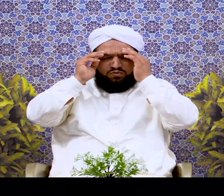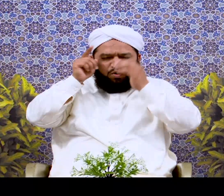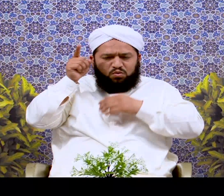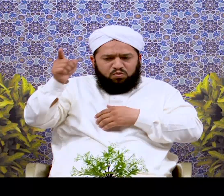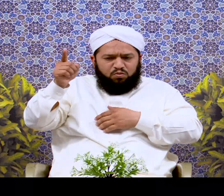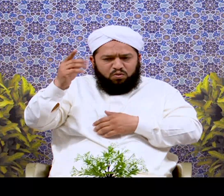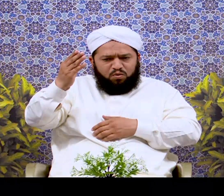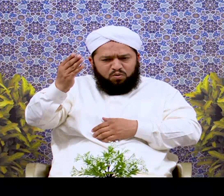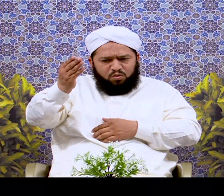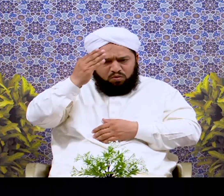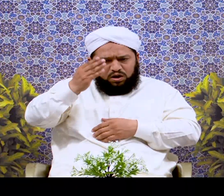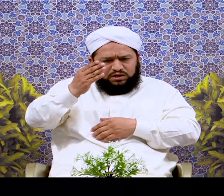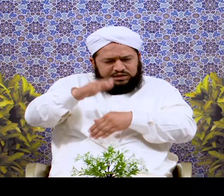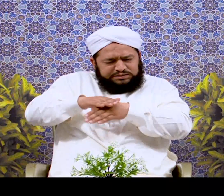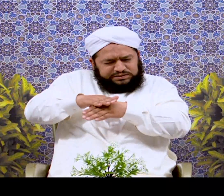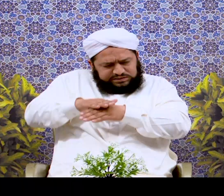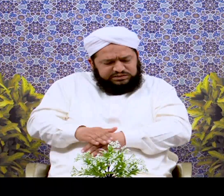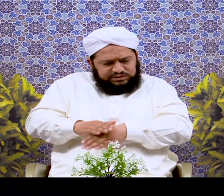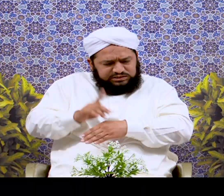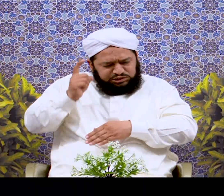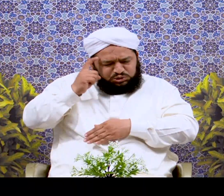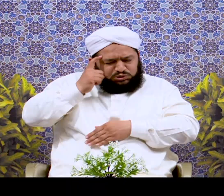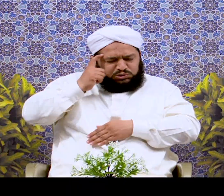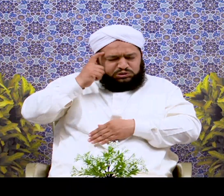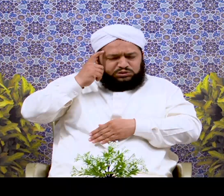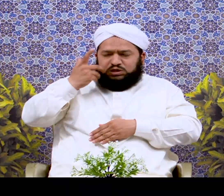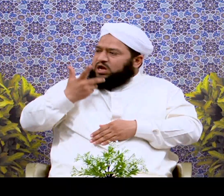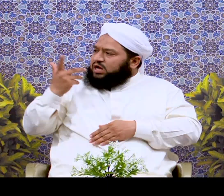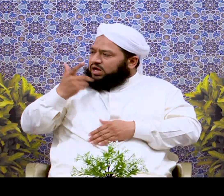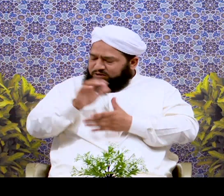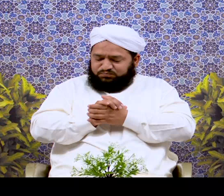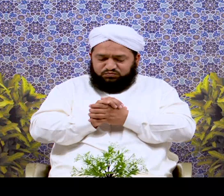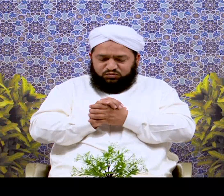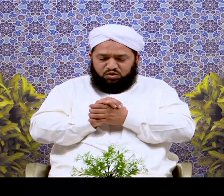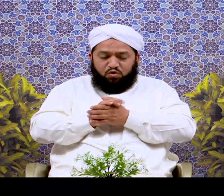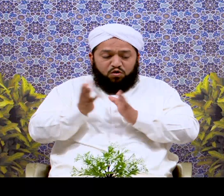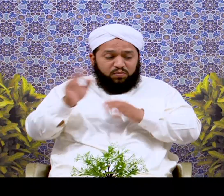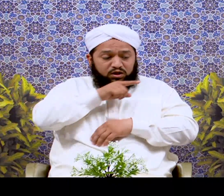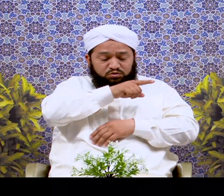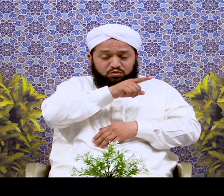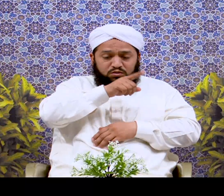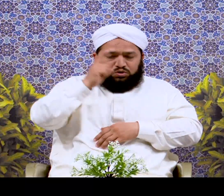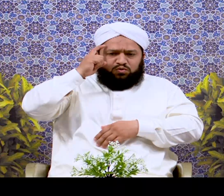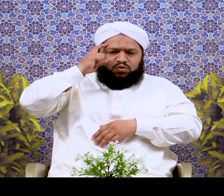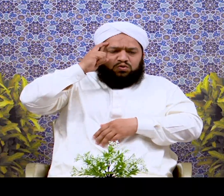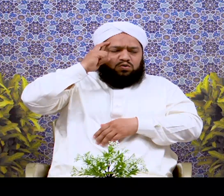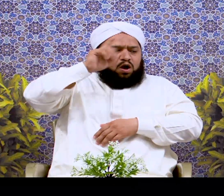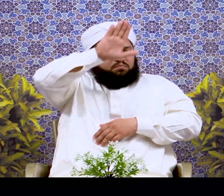کی عزت کم کی جائے، معاذ اللہ۔ پھر اچانک انہیں معراج کا واقعہ یاد آیا۔ بولے، اے